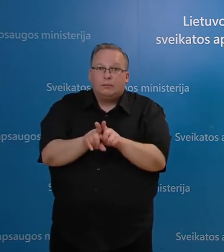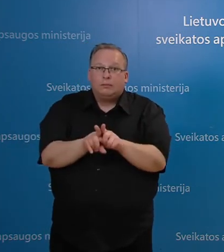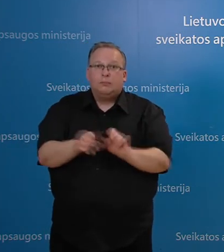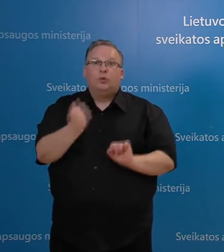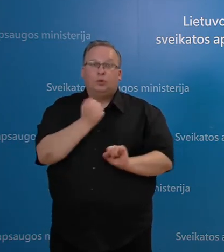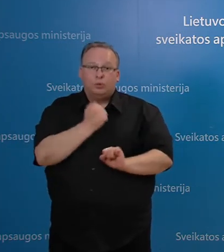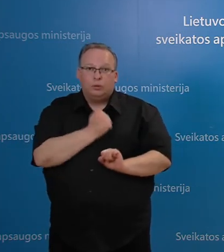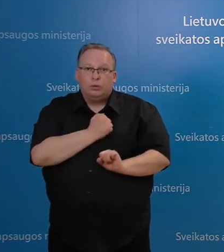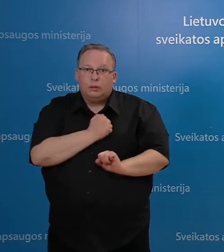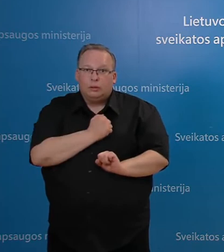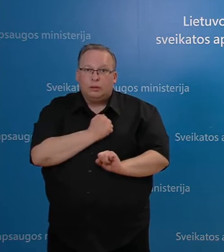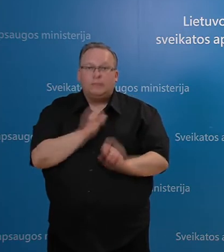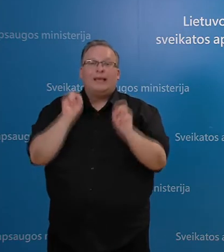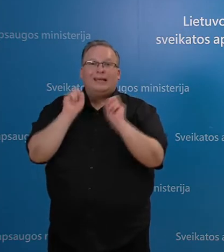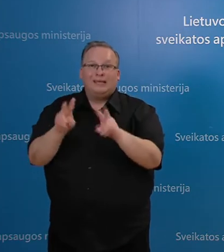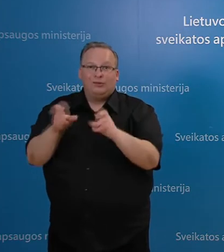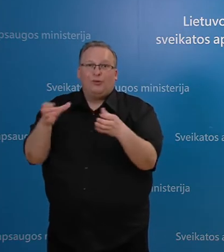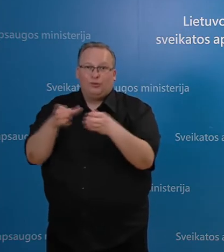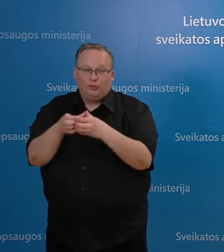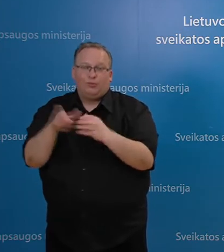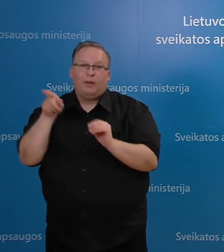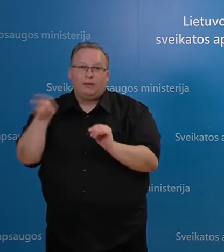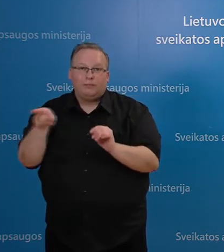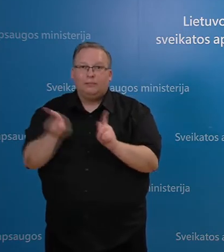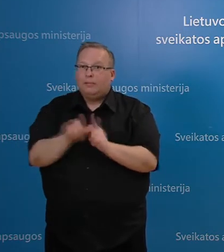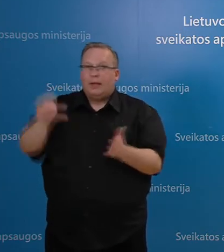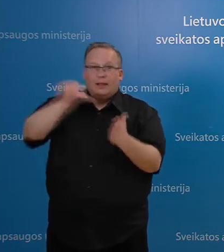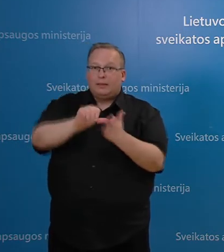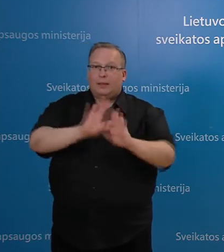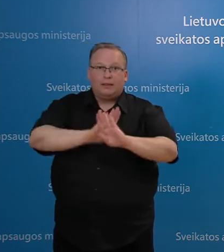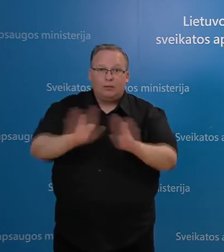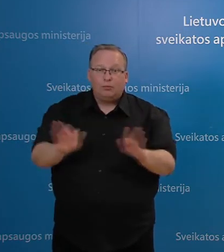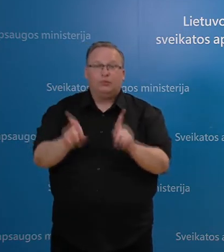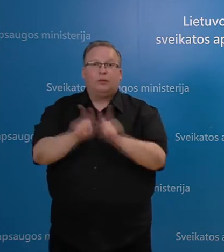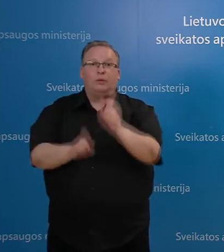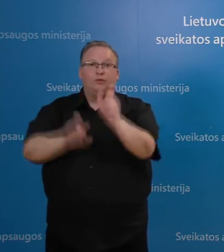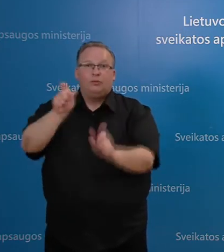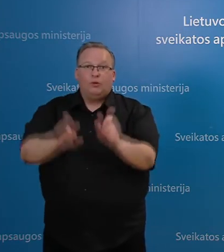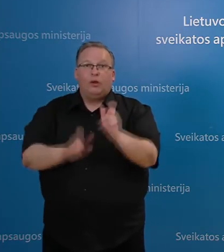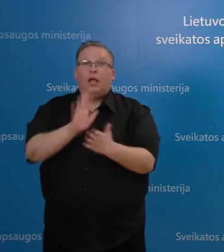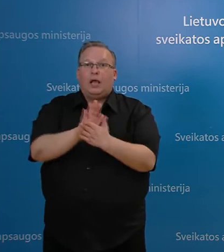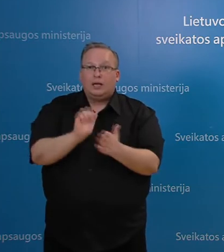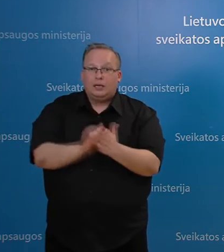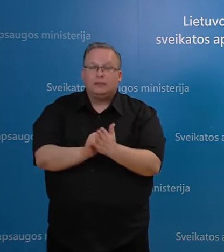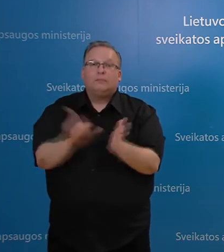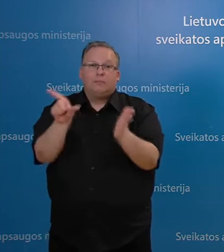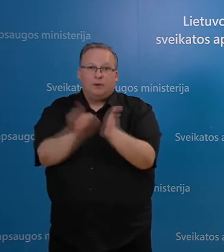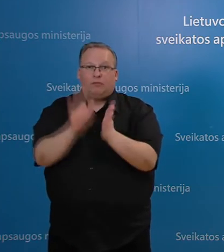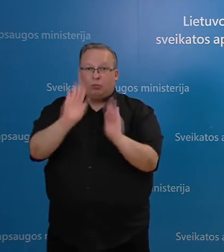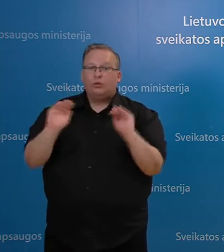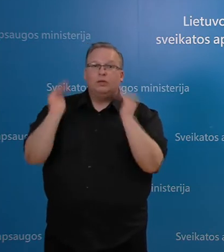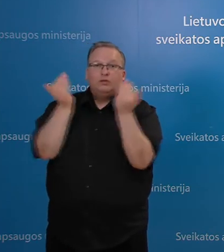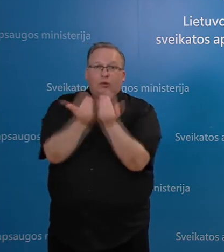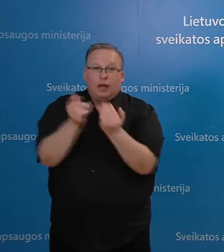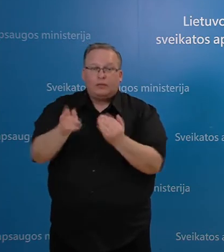turintis patenkantis į rizikos grupę. Na, tokie, taip pat tie asmenys, kurie turi būti izoliacijoj, bet,